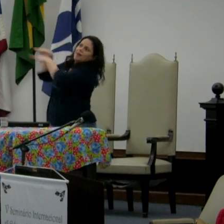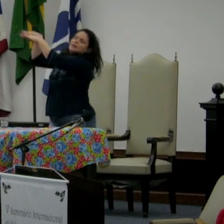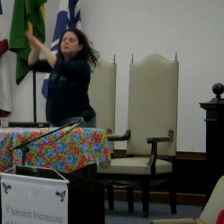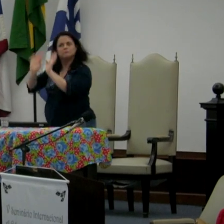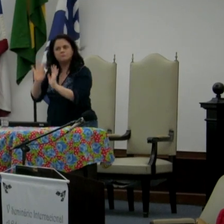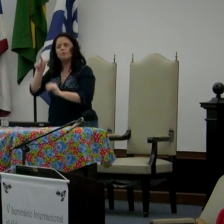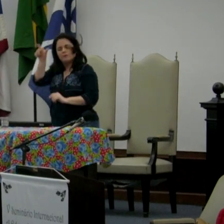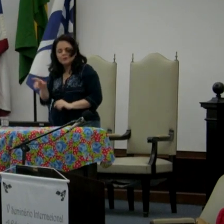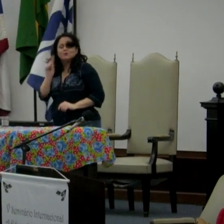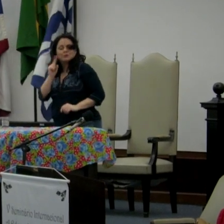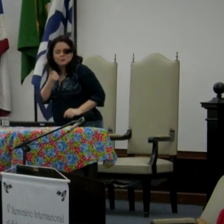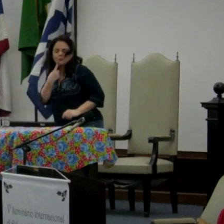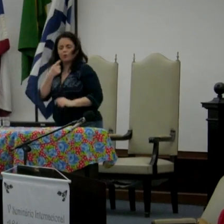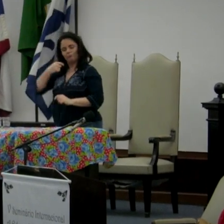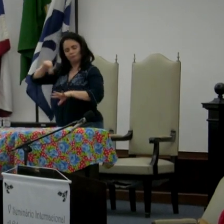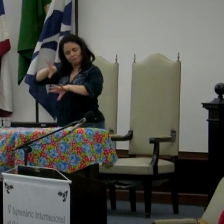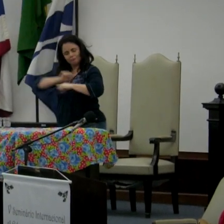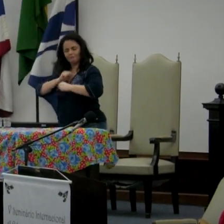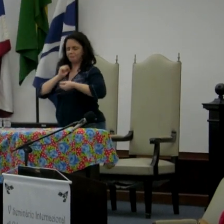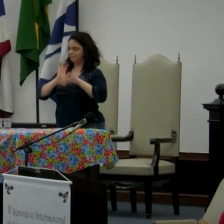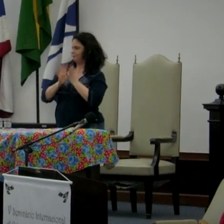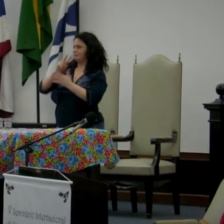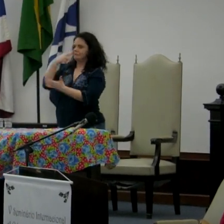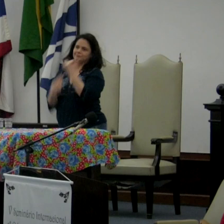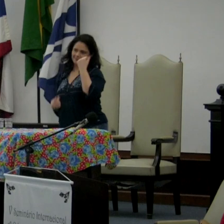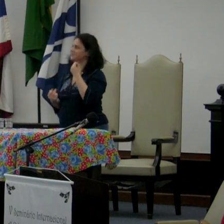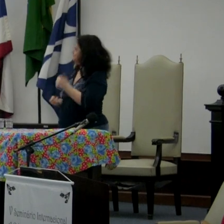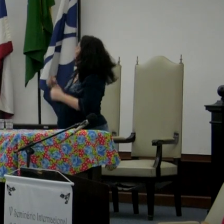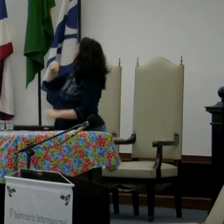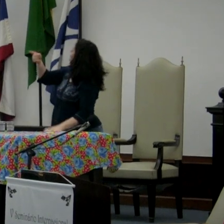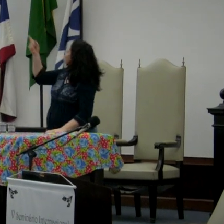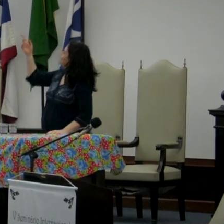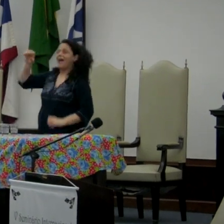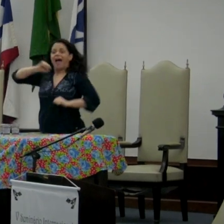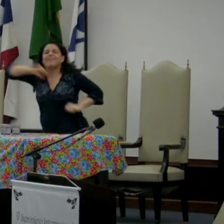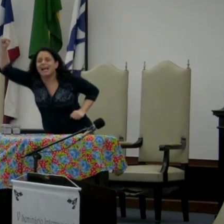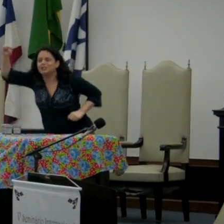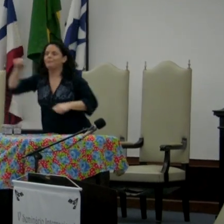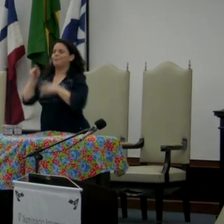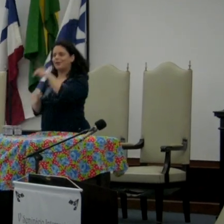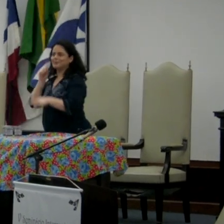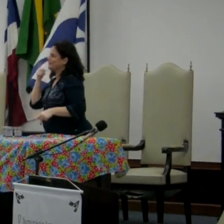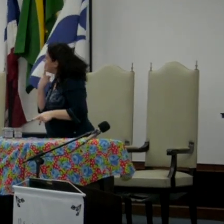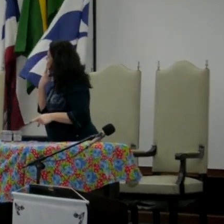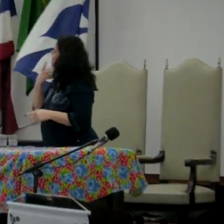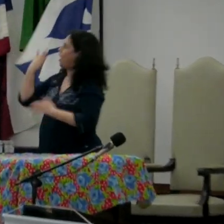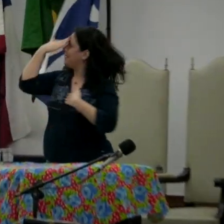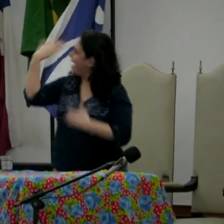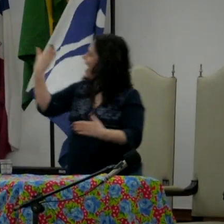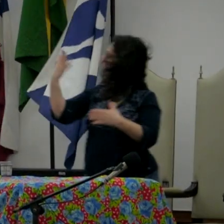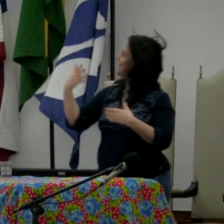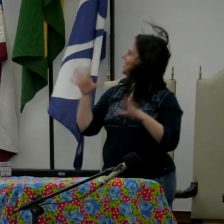gente vai pensar em consertar para normalizar? As pessoas surdas, elas já têm uma língua e elas são pessoas bilíngues. Então, avante,